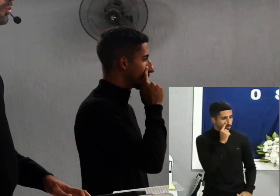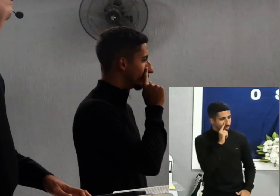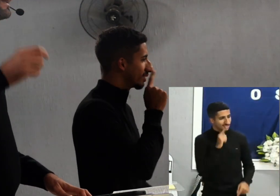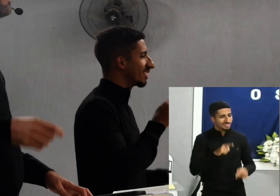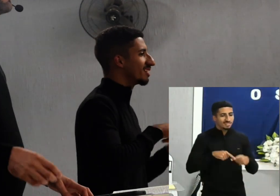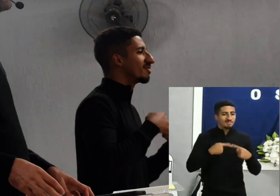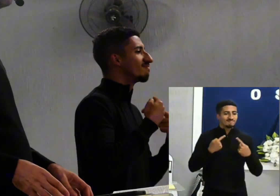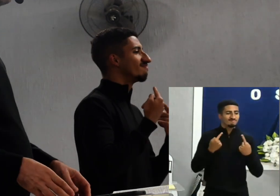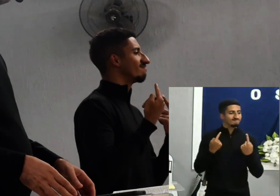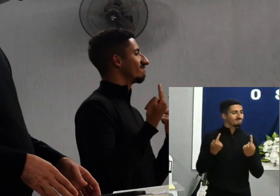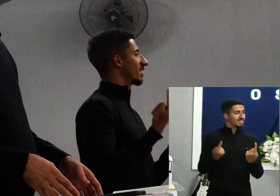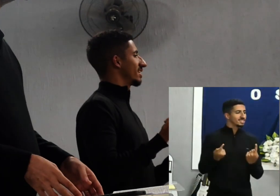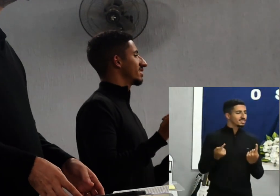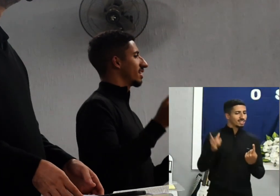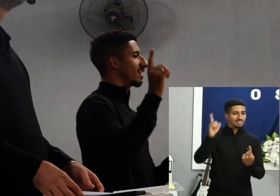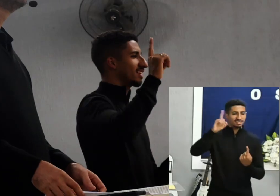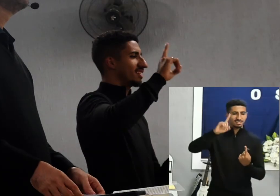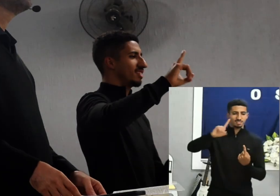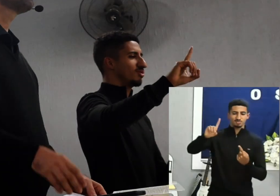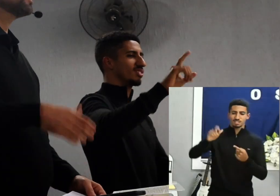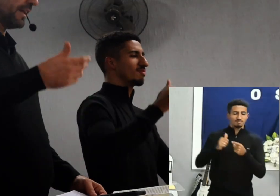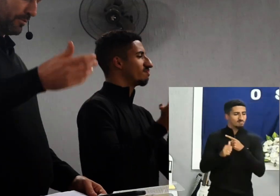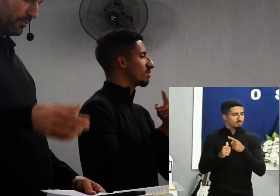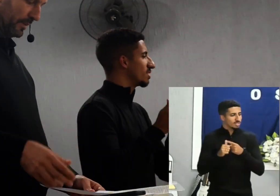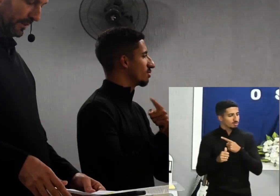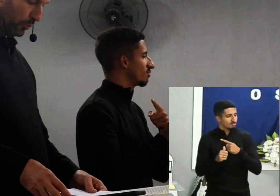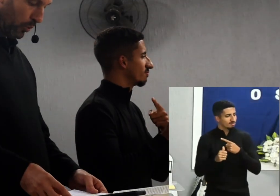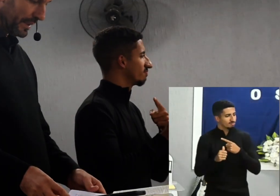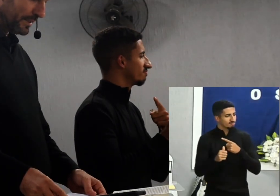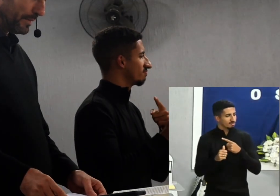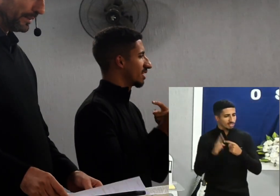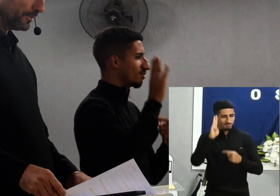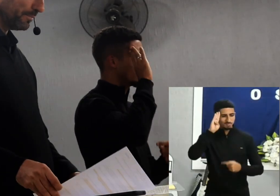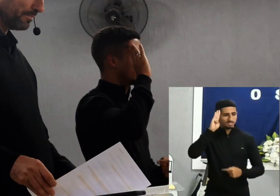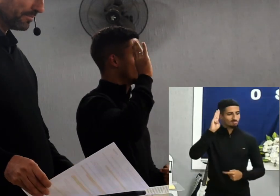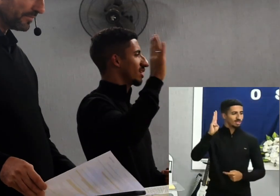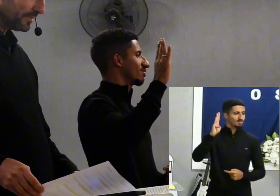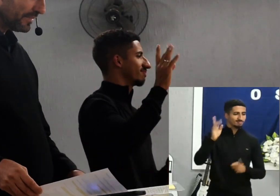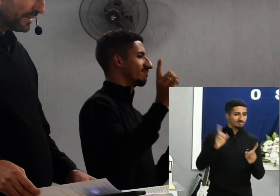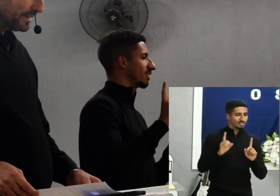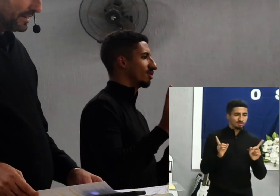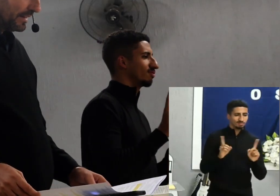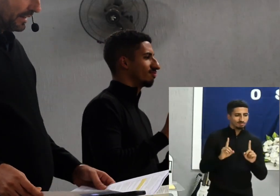razão suprema. Eles gostavam do conhecimento.